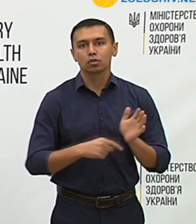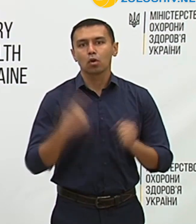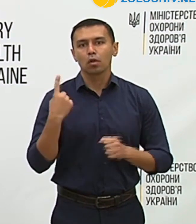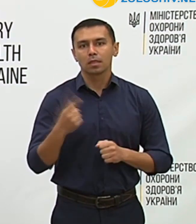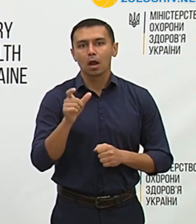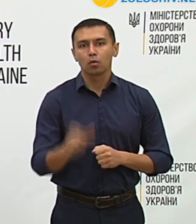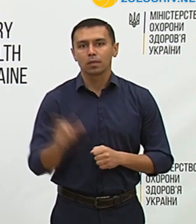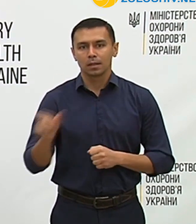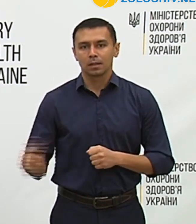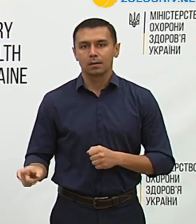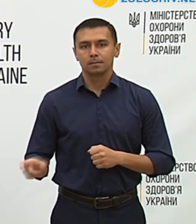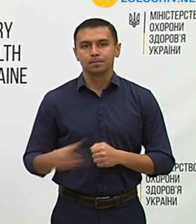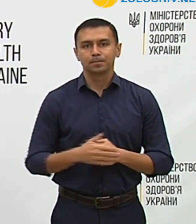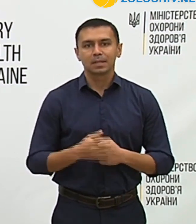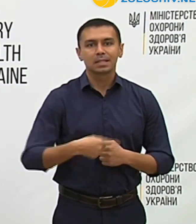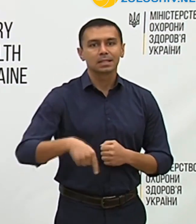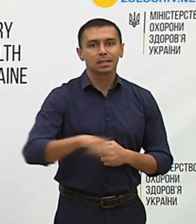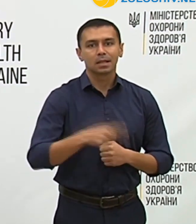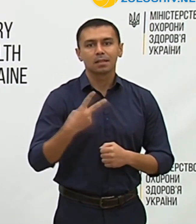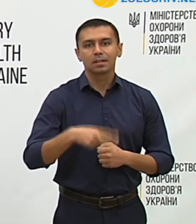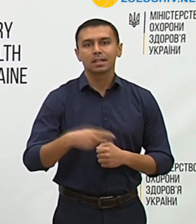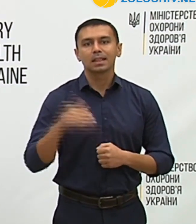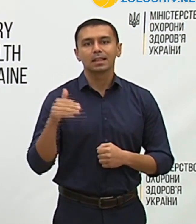355601 людина. Із них